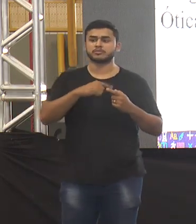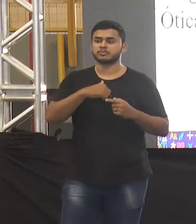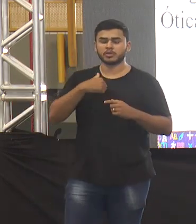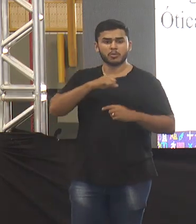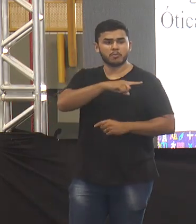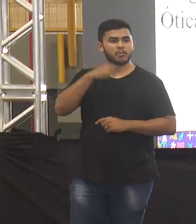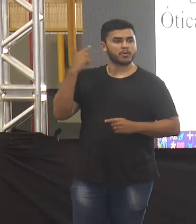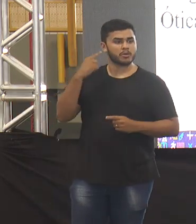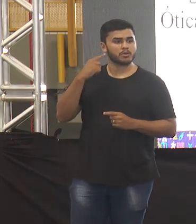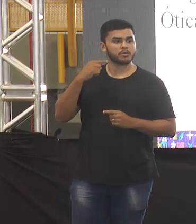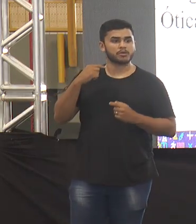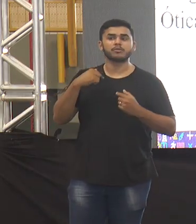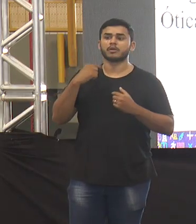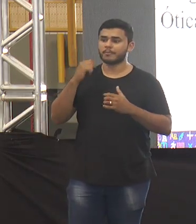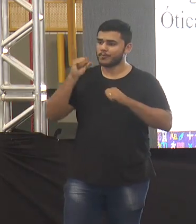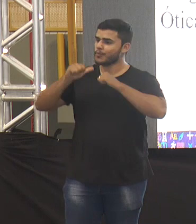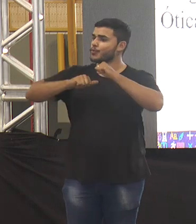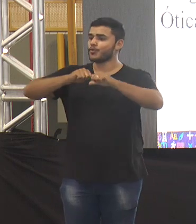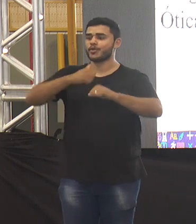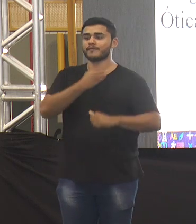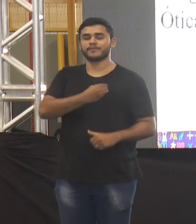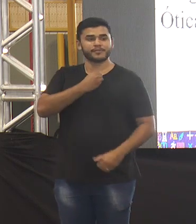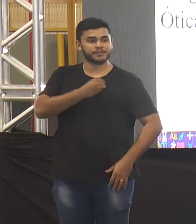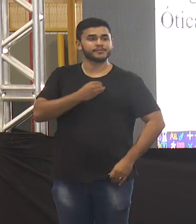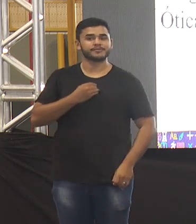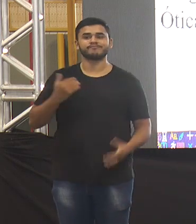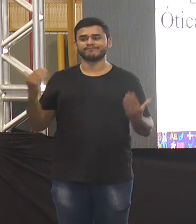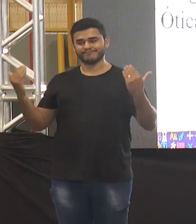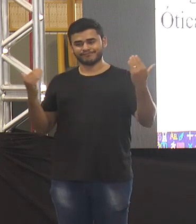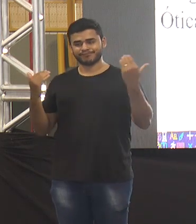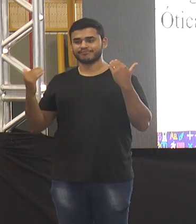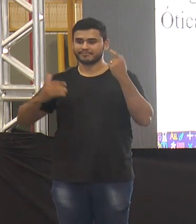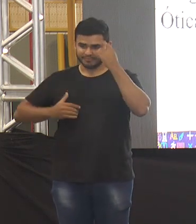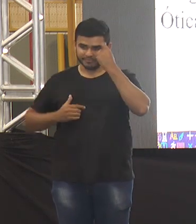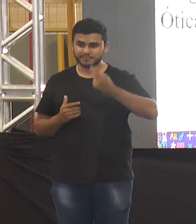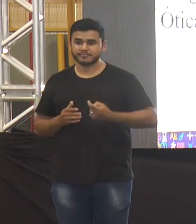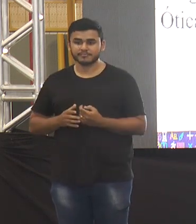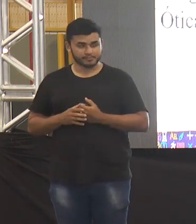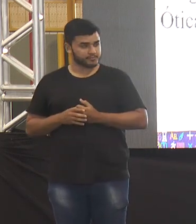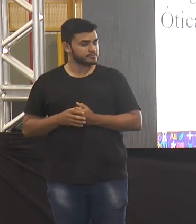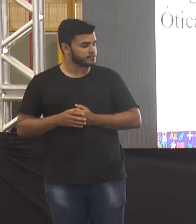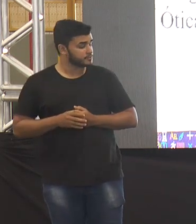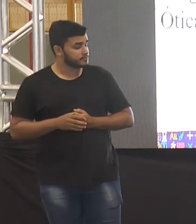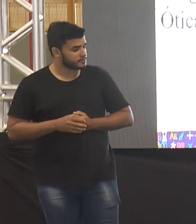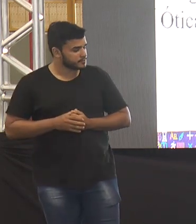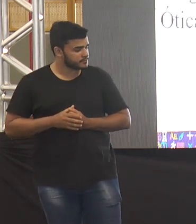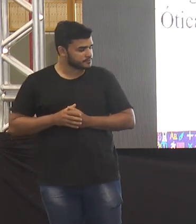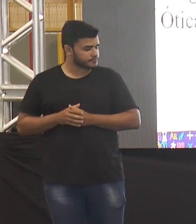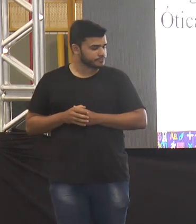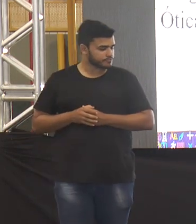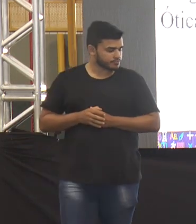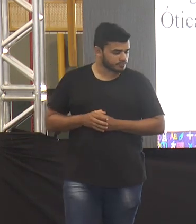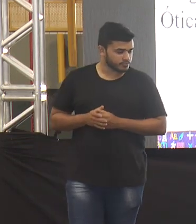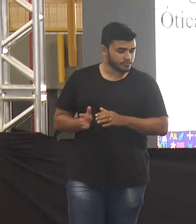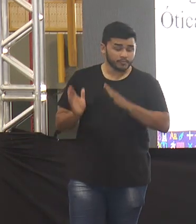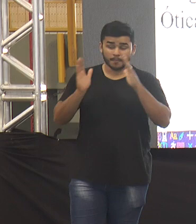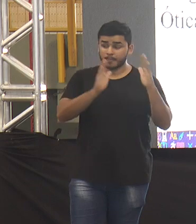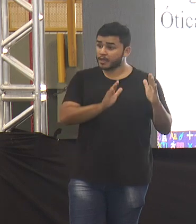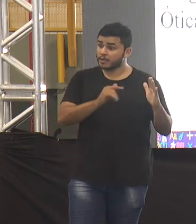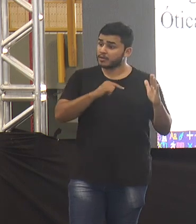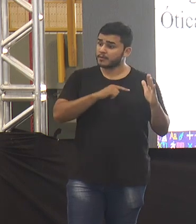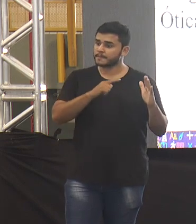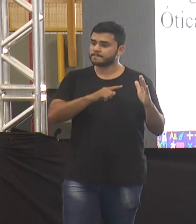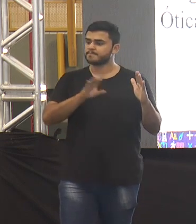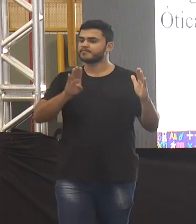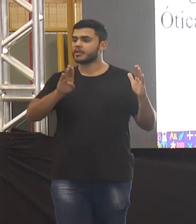sacrifica. Ele é esférico. São as diferenças. No romantismo, a burguesia é vista sob uma